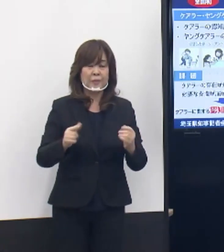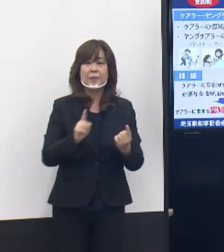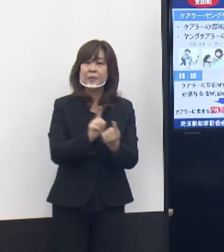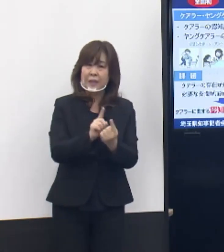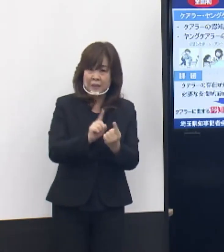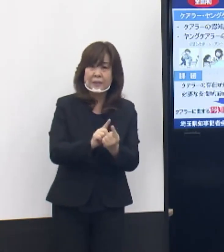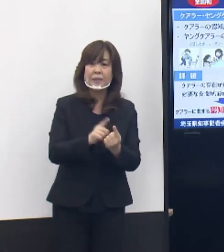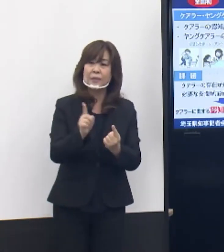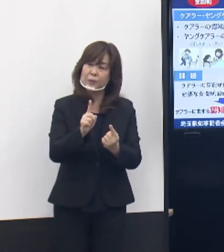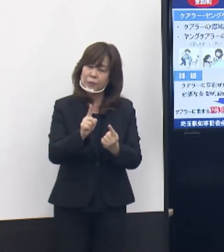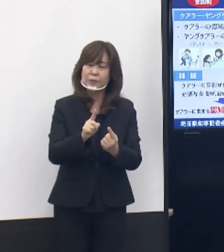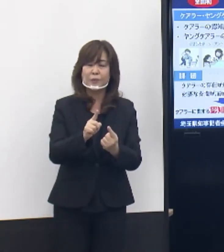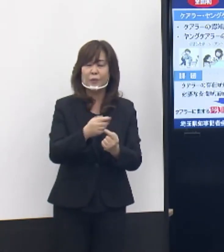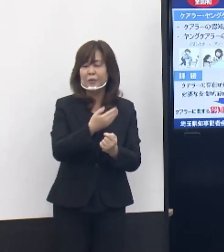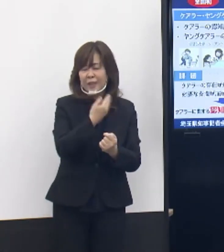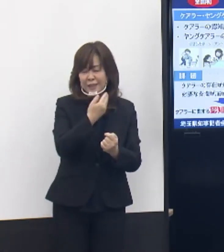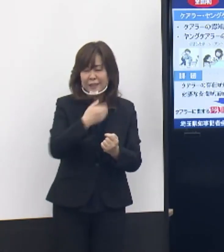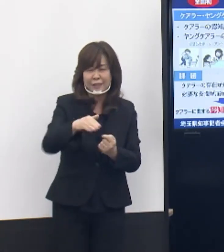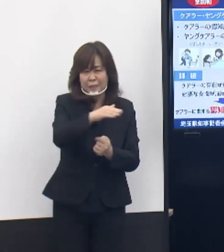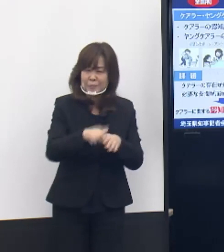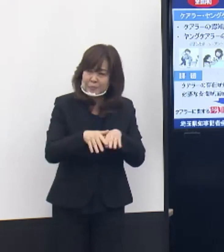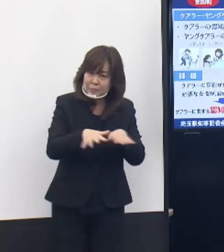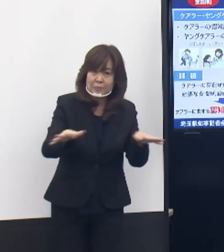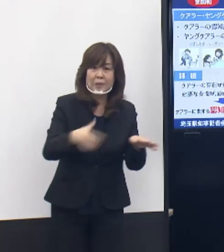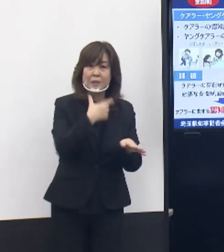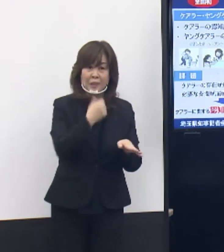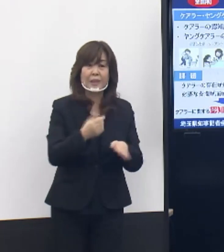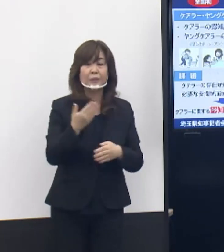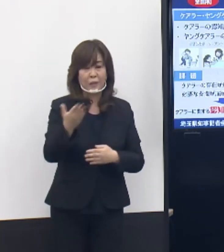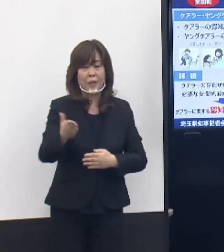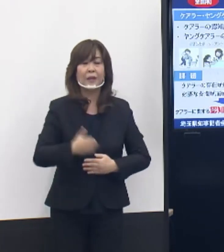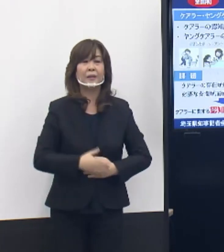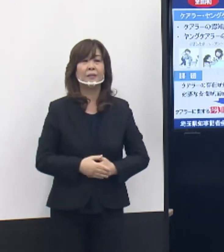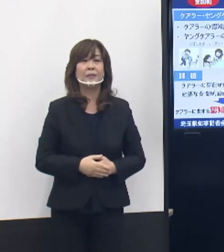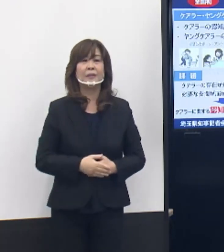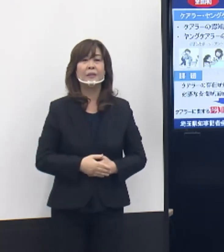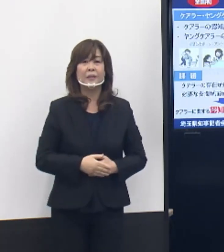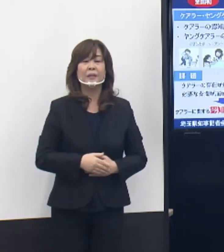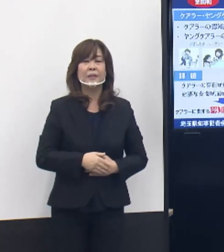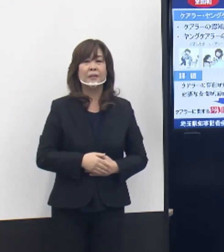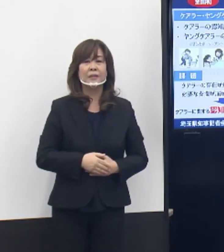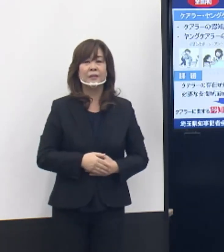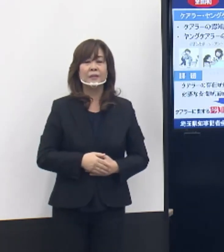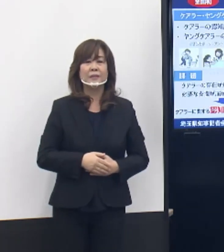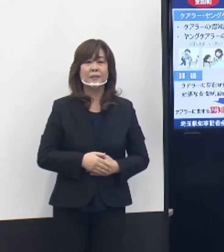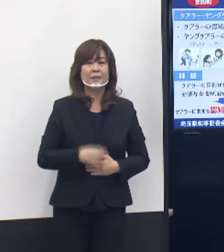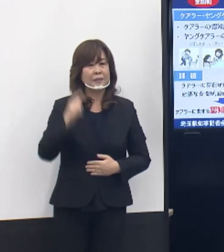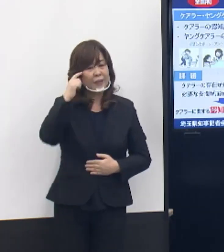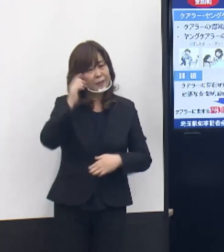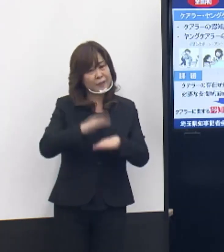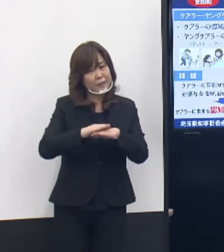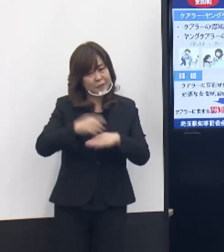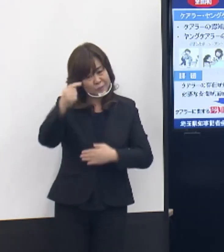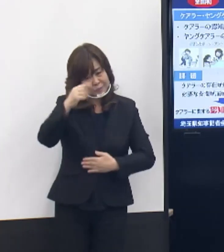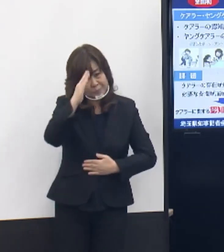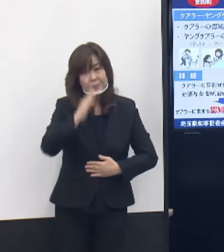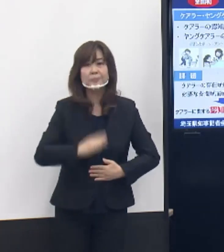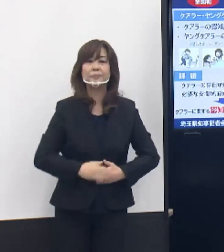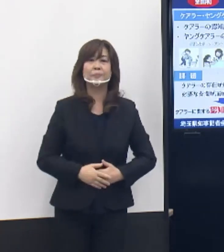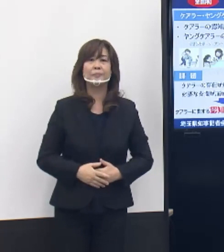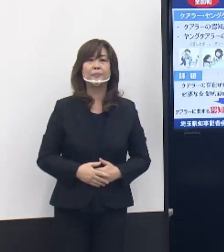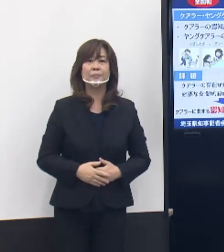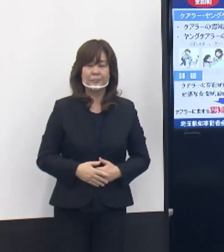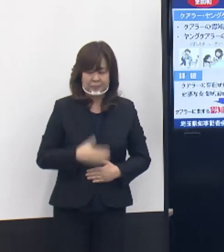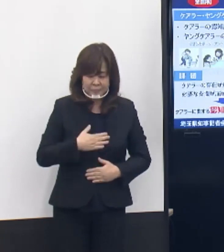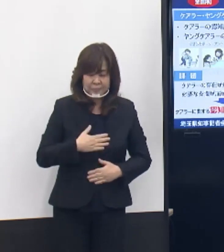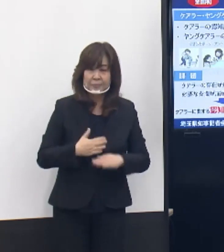ことを大切に伝えていきたいか、どういうことを期待されているかというのを知事のお考えを聞かせていただけますでしょうか。 はい、あり